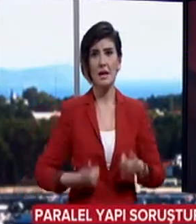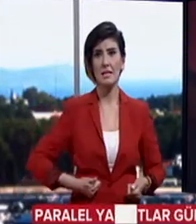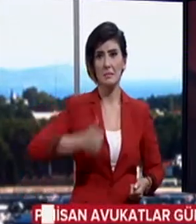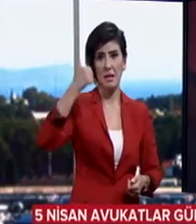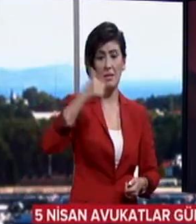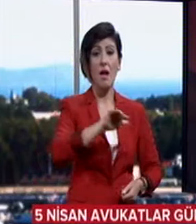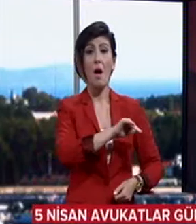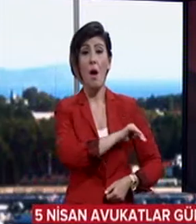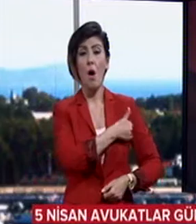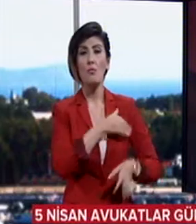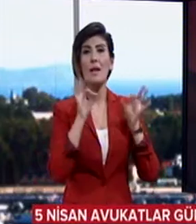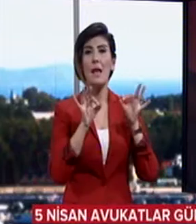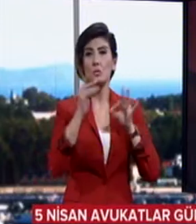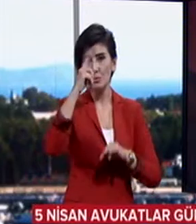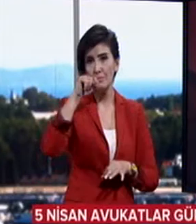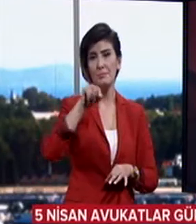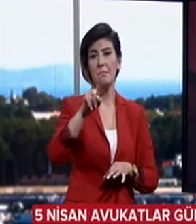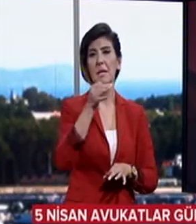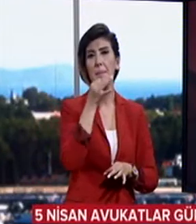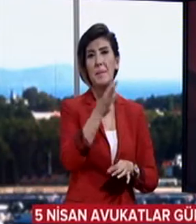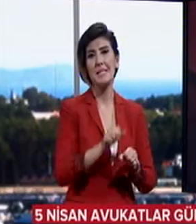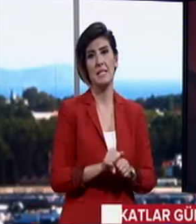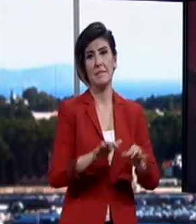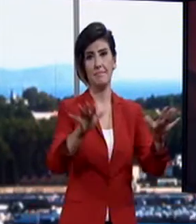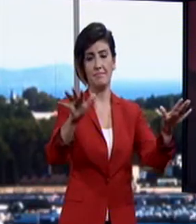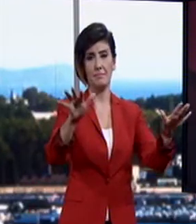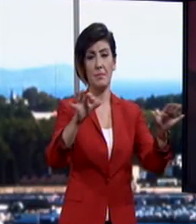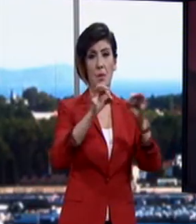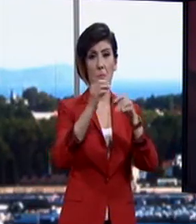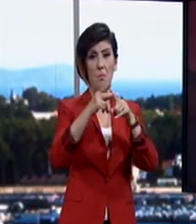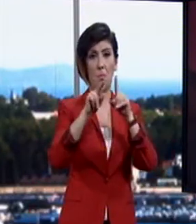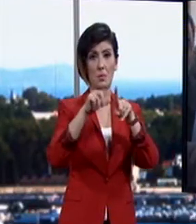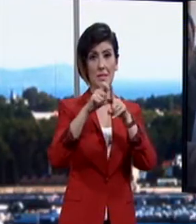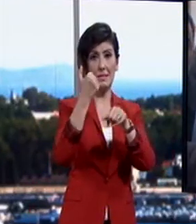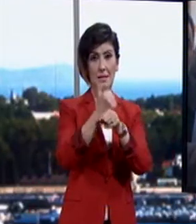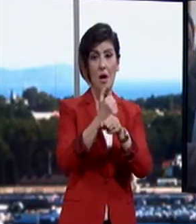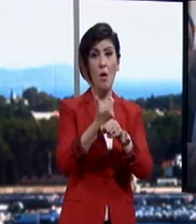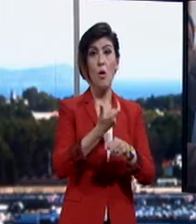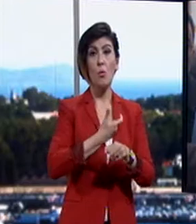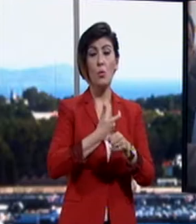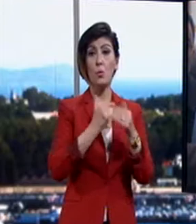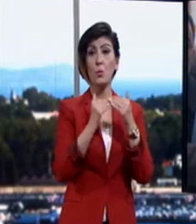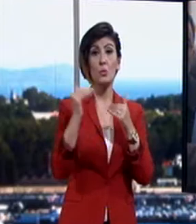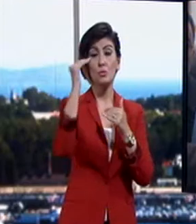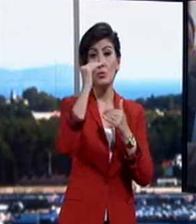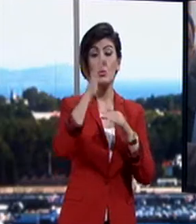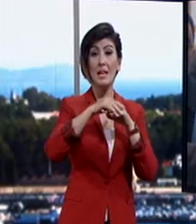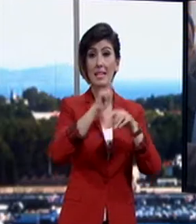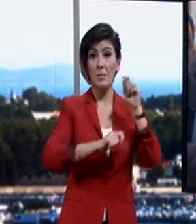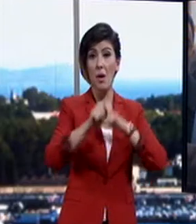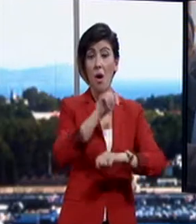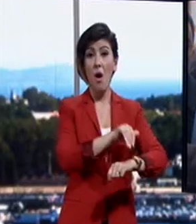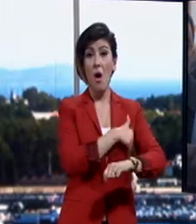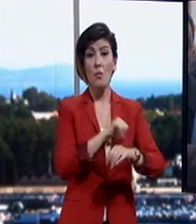Adalet Bakanı Bekir Bozdağ, Avukatlar Günü dolayısıyla bir mesaj yayımladı. Bozdağ, hukukun üstünlüğünün